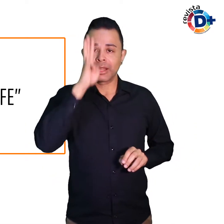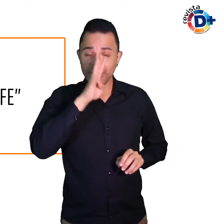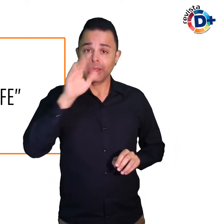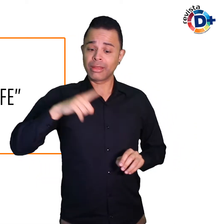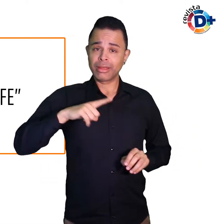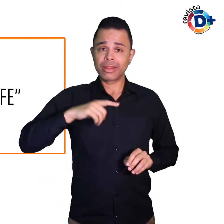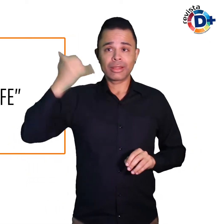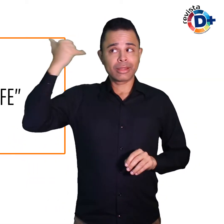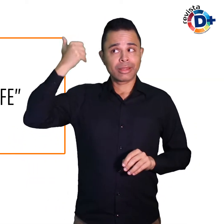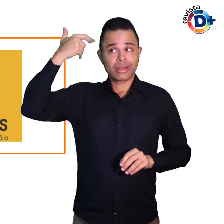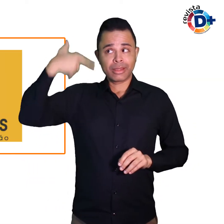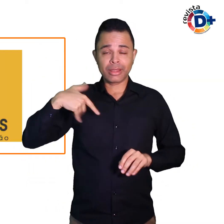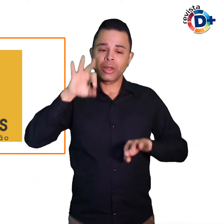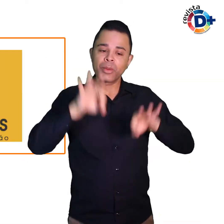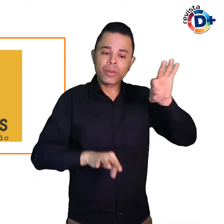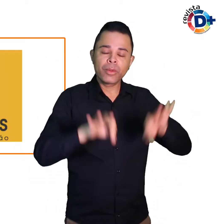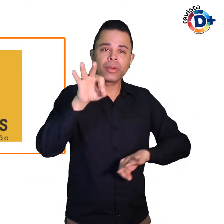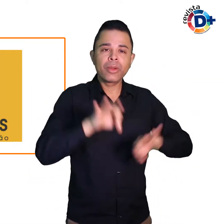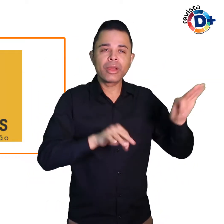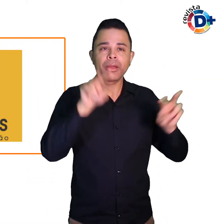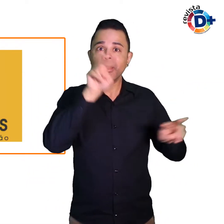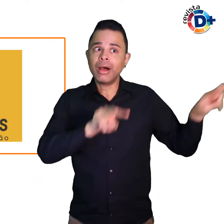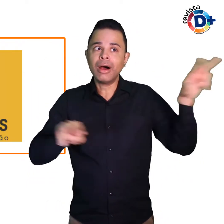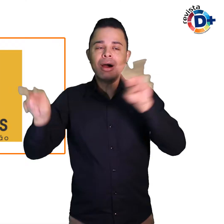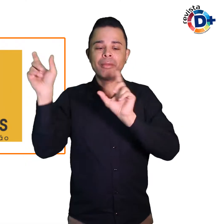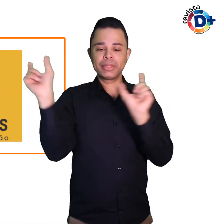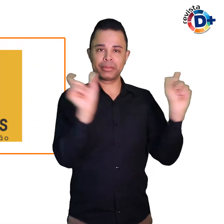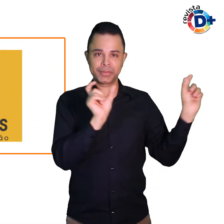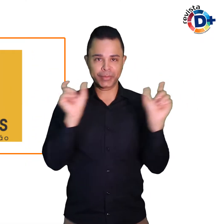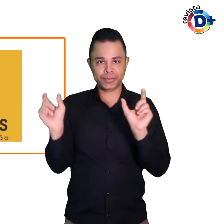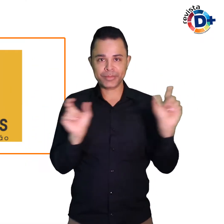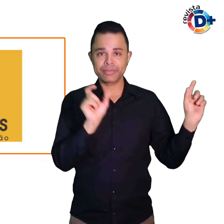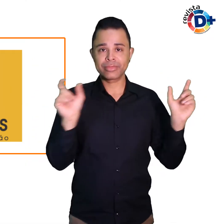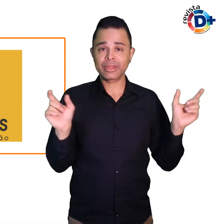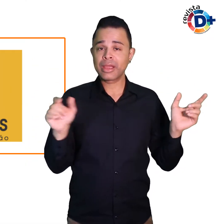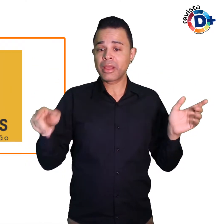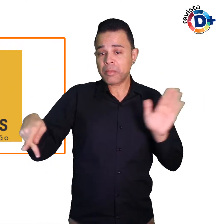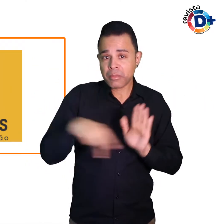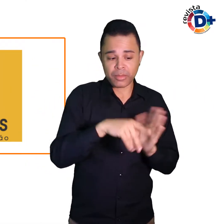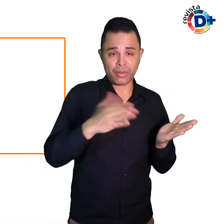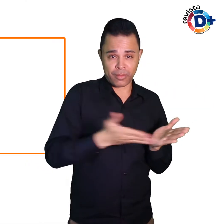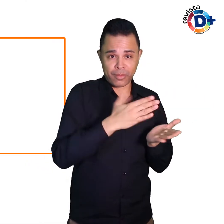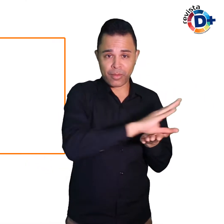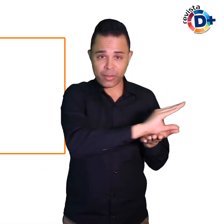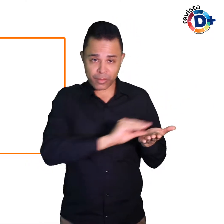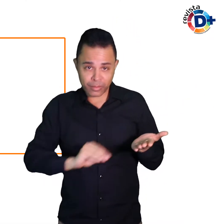audiodescrição pelo projeto Ver com Palavras, inspirado no livro do Nonsense, de Edward